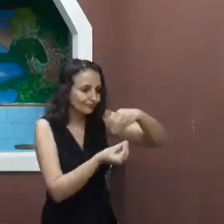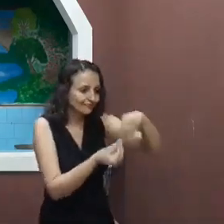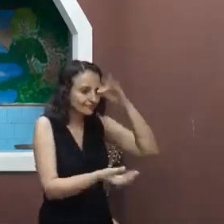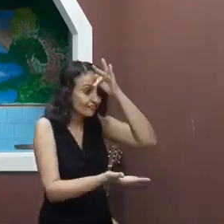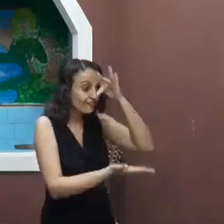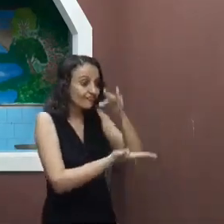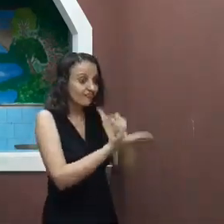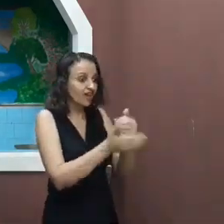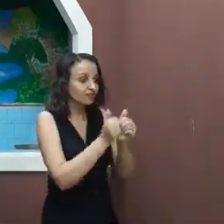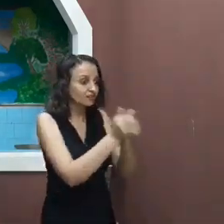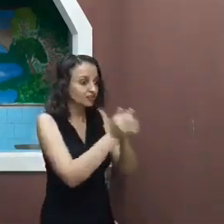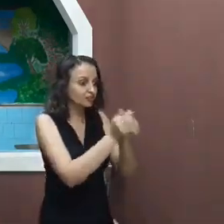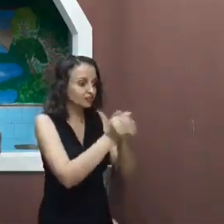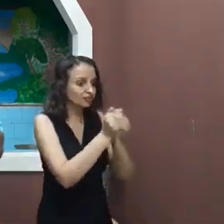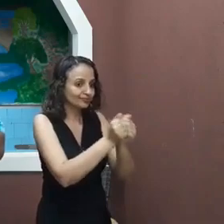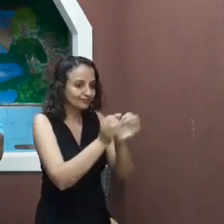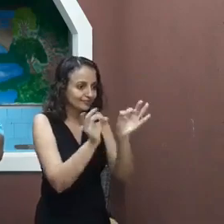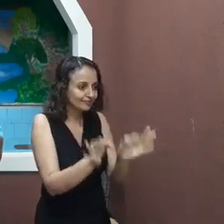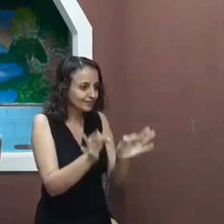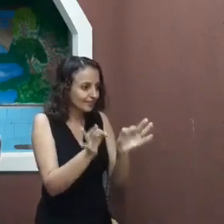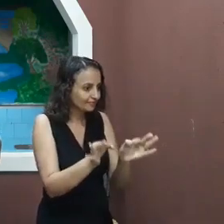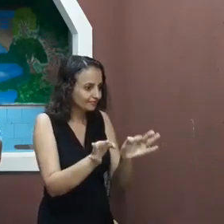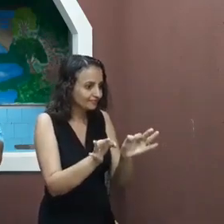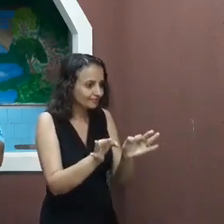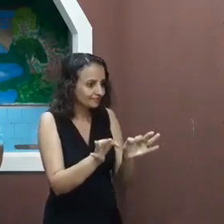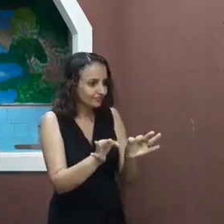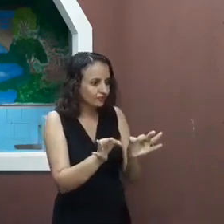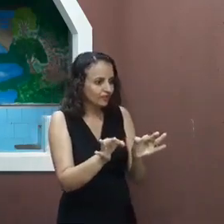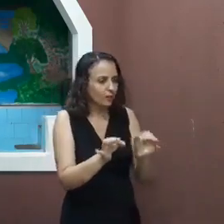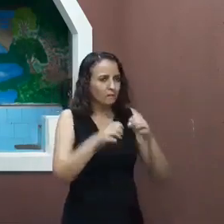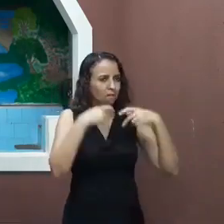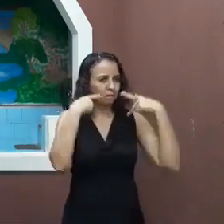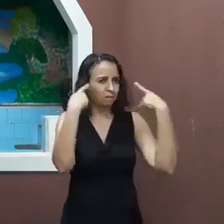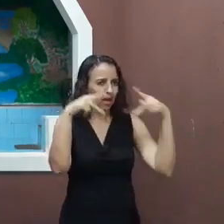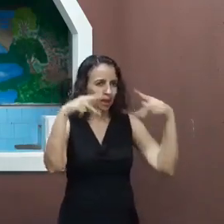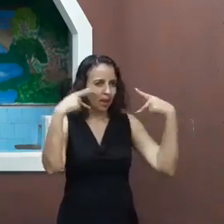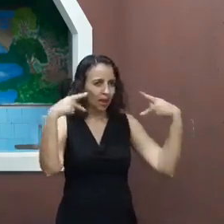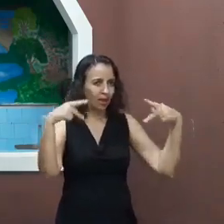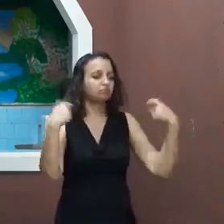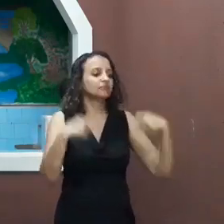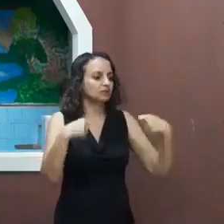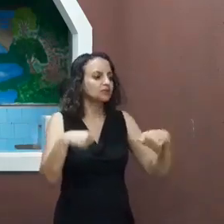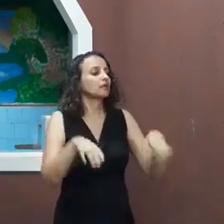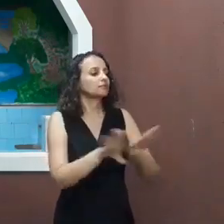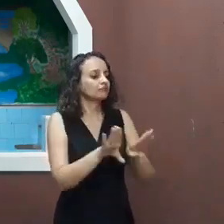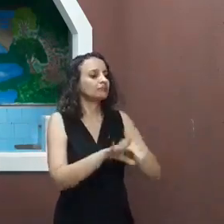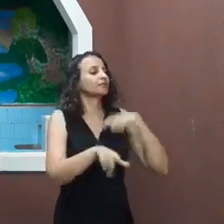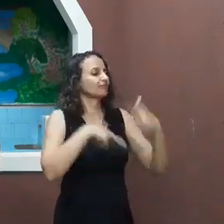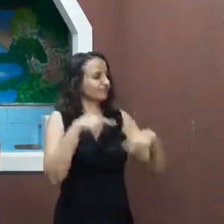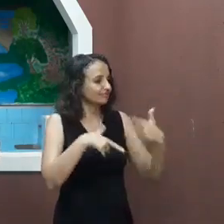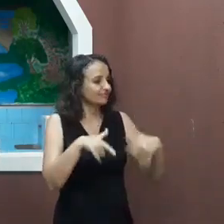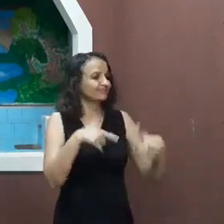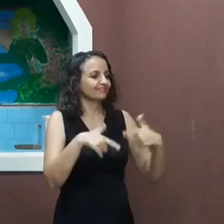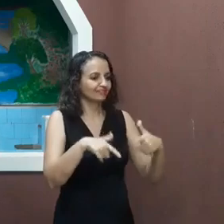A maior pregação do Evangelho é com fé e com obras. Entendeu?